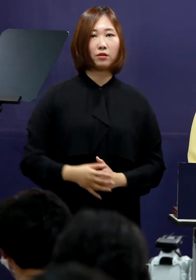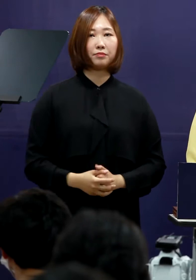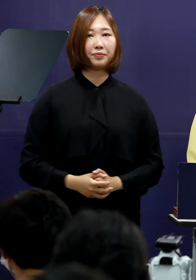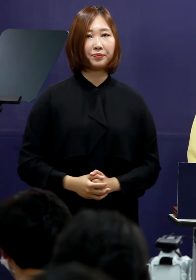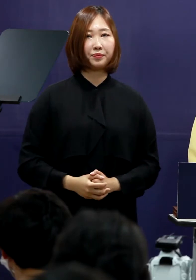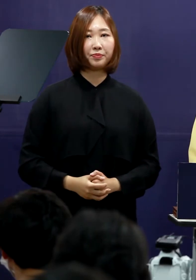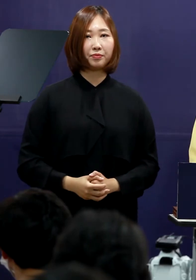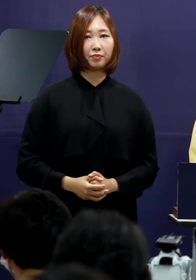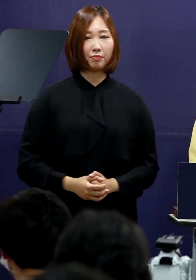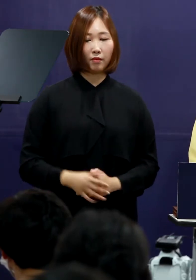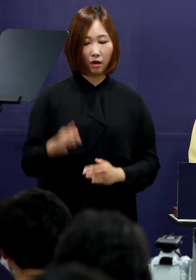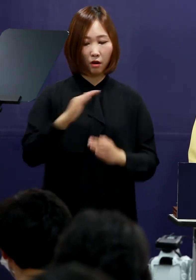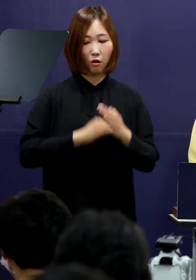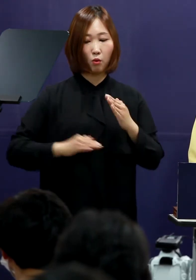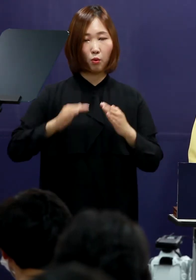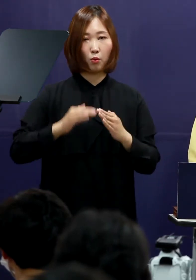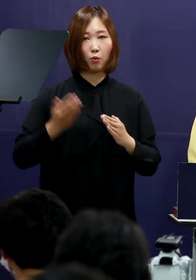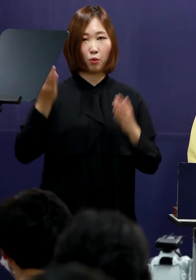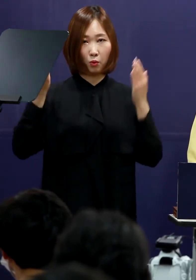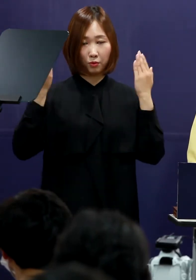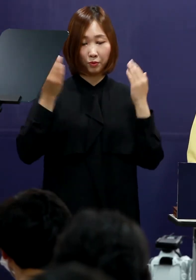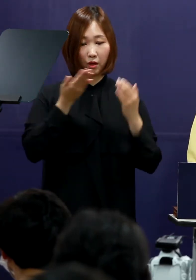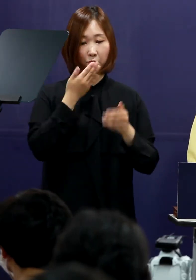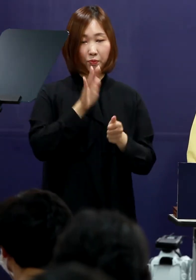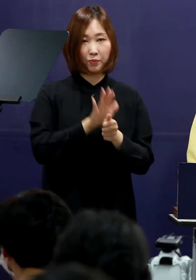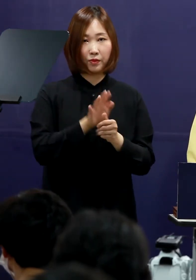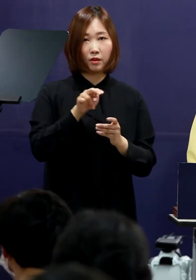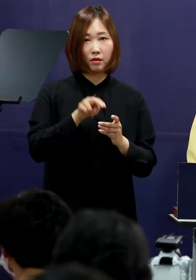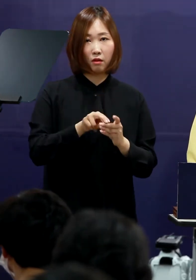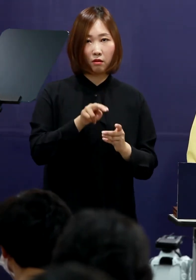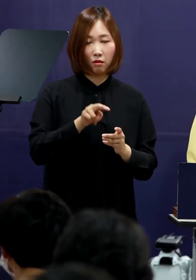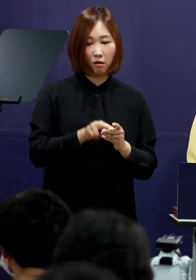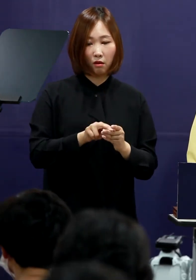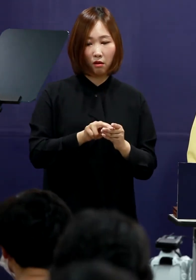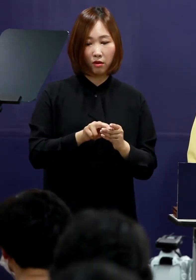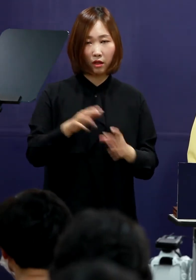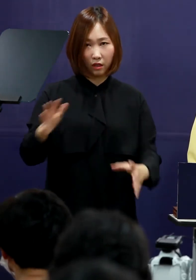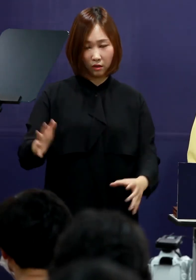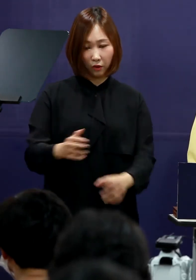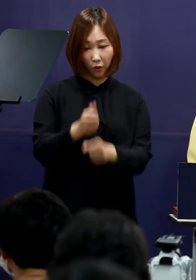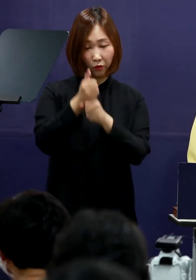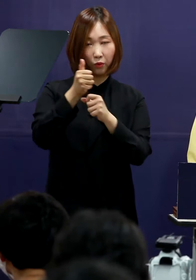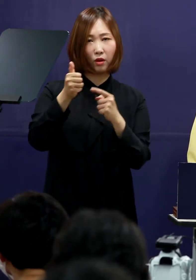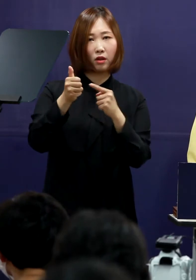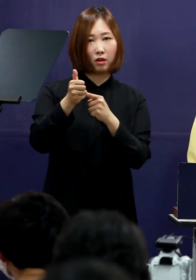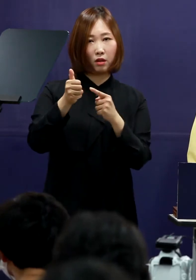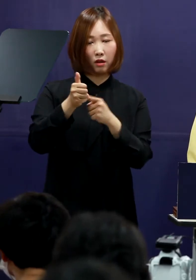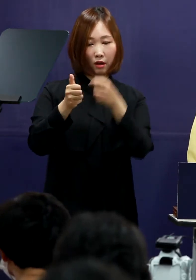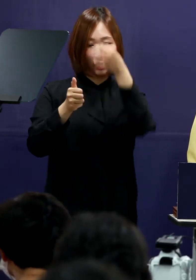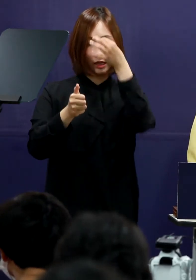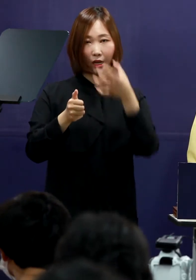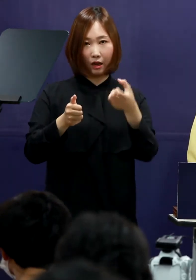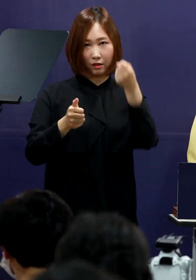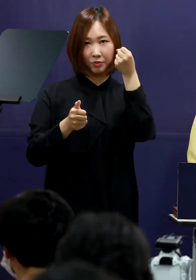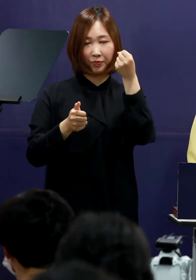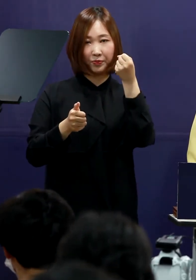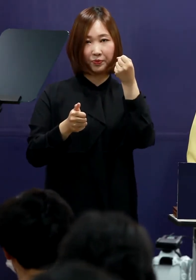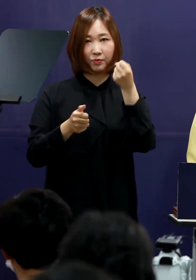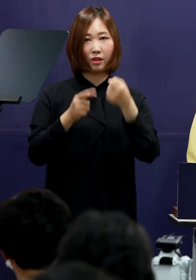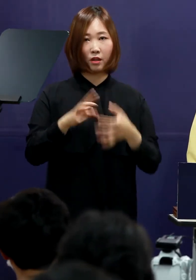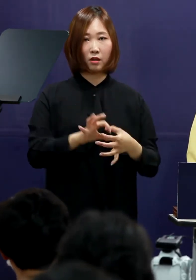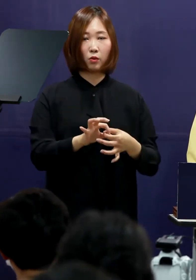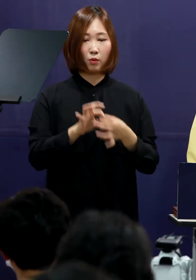하겠습니다. 이 공공급식 센터는 공공급식의 컨트롤 타워로서의 기능을 하게 되고 이를